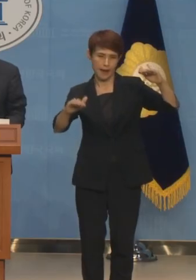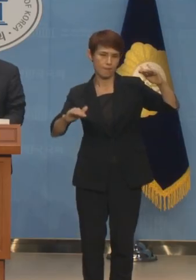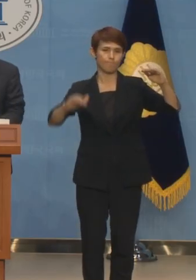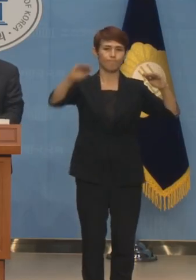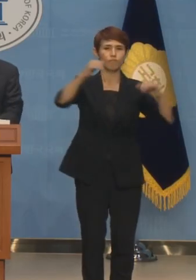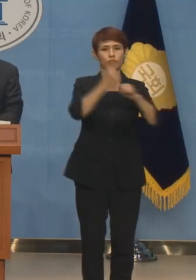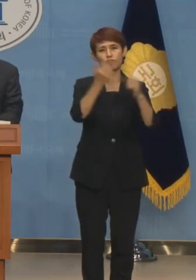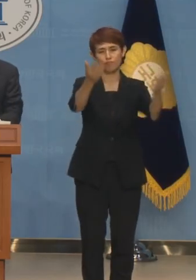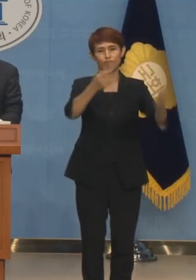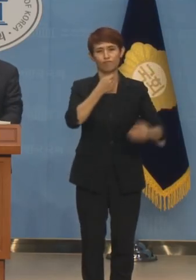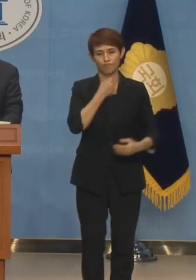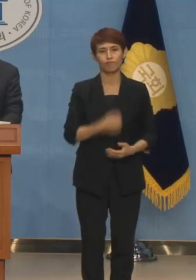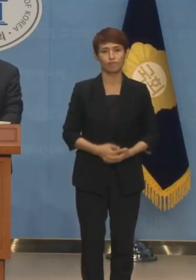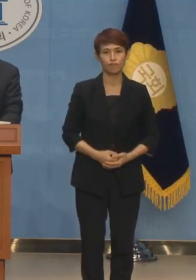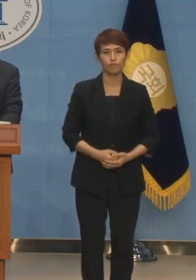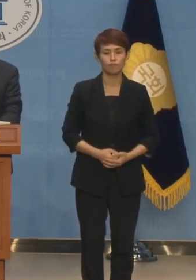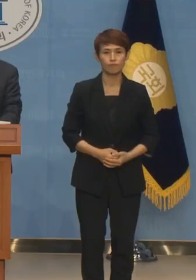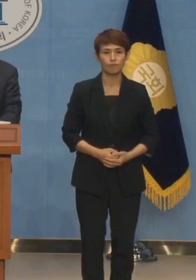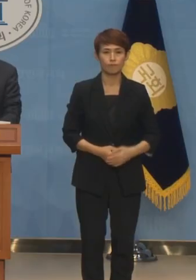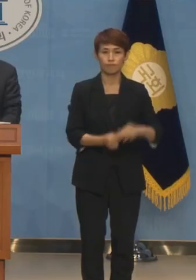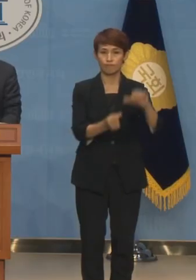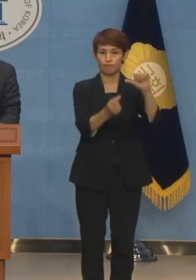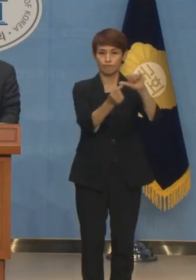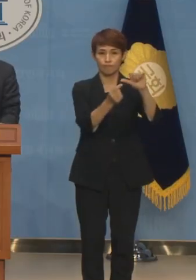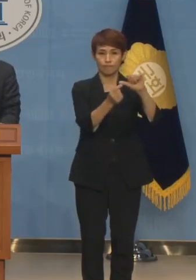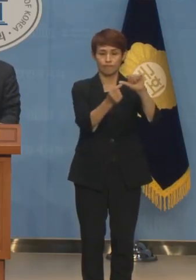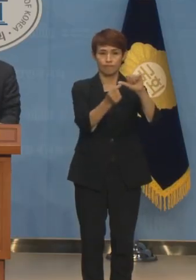바로잡고자 합니다. 다섯째,